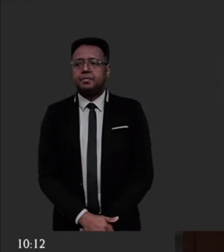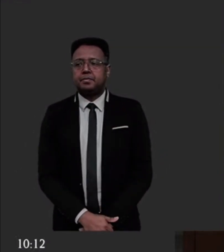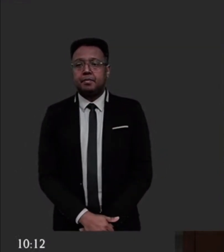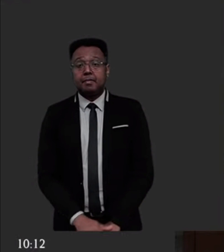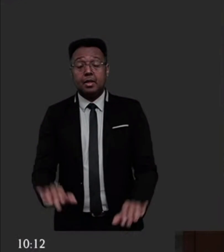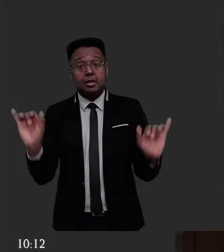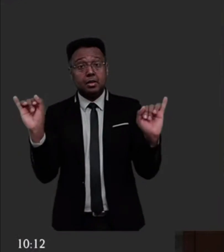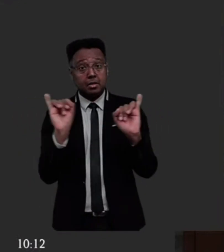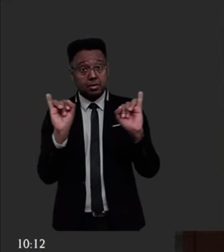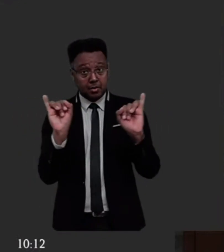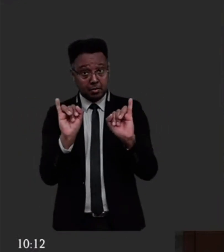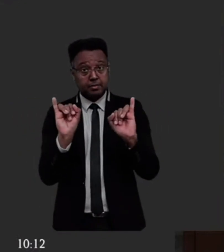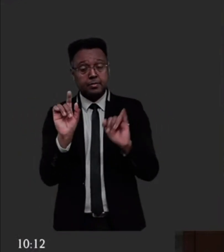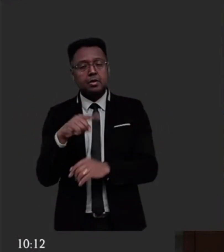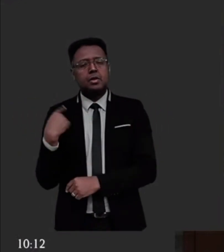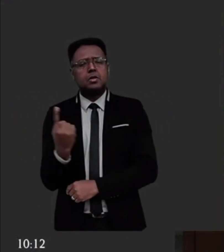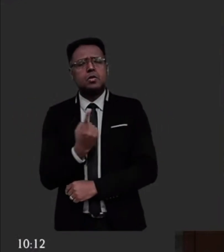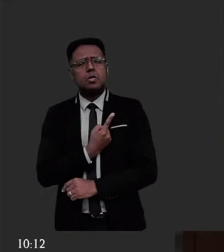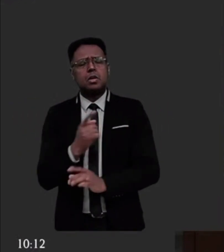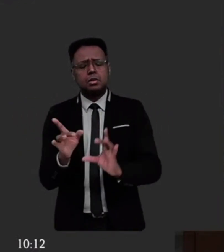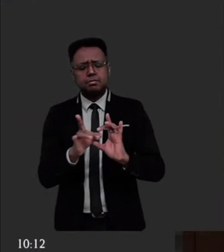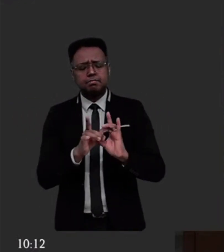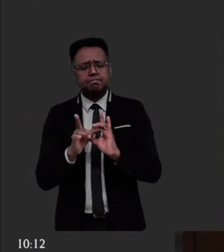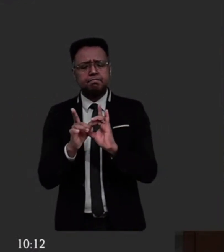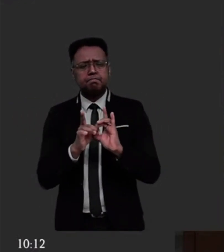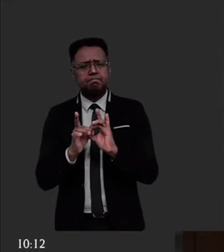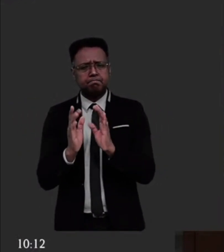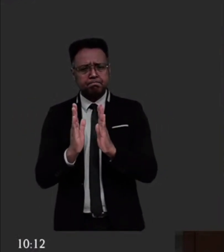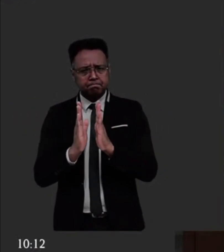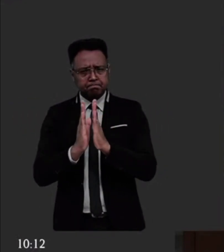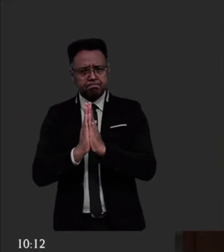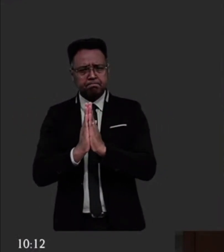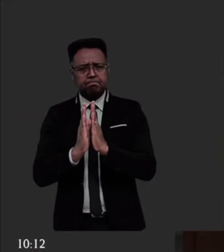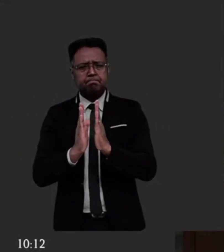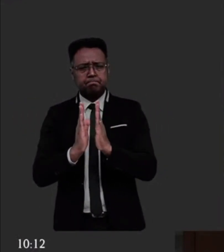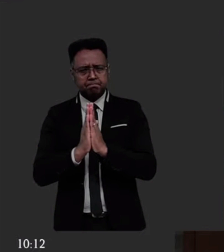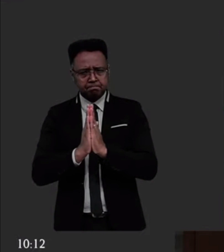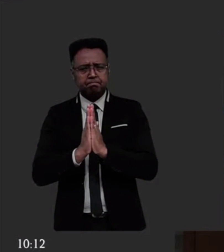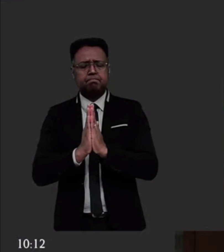Vamos todos unidos fazer a nossa oração nesta manhã